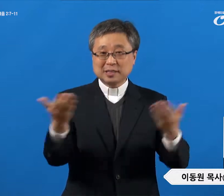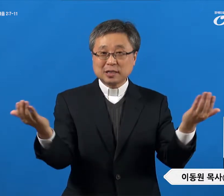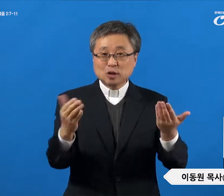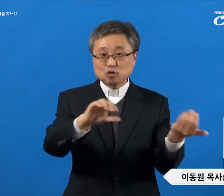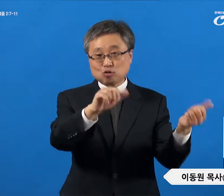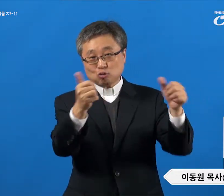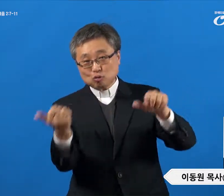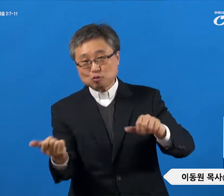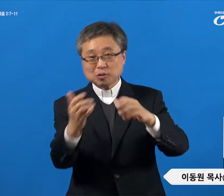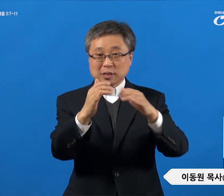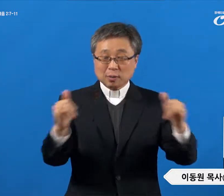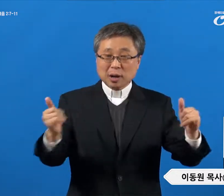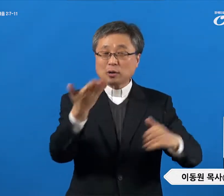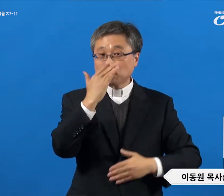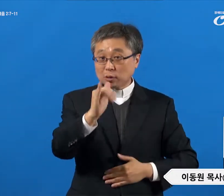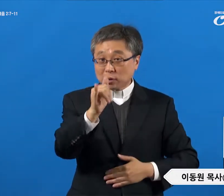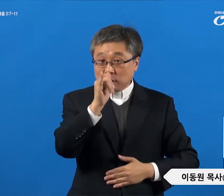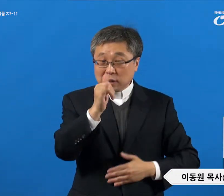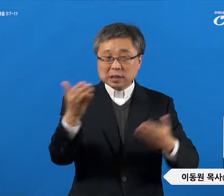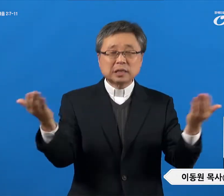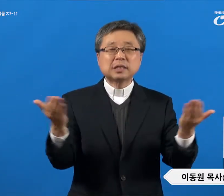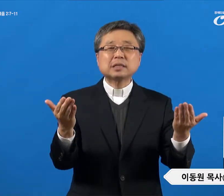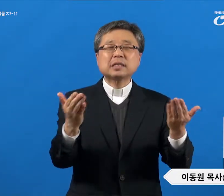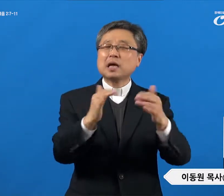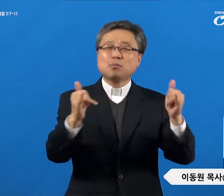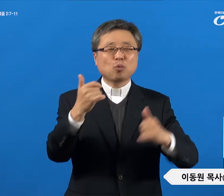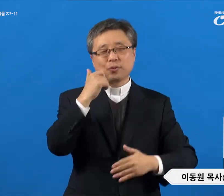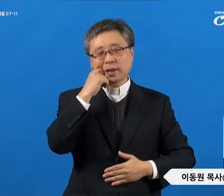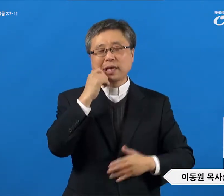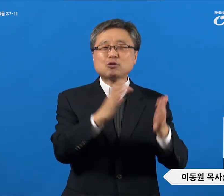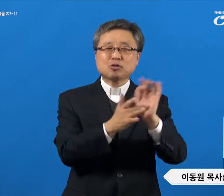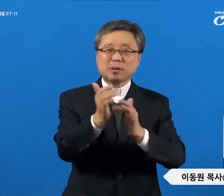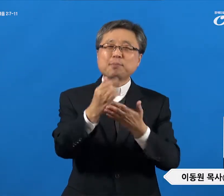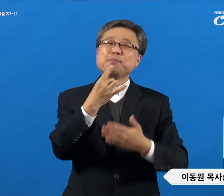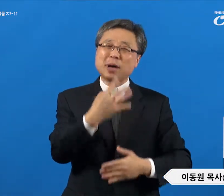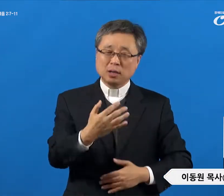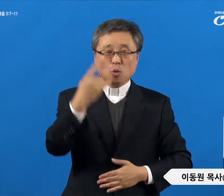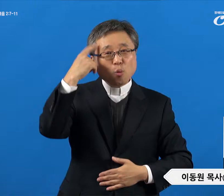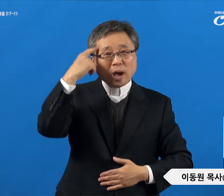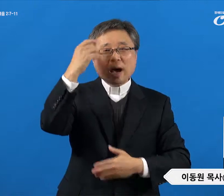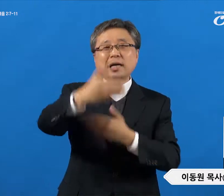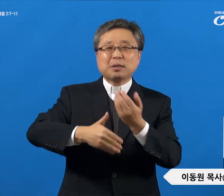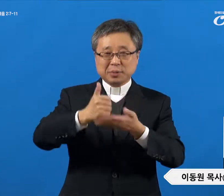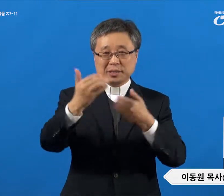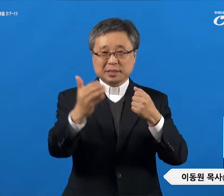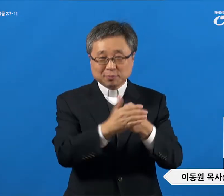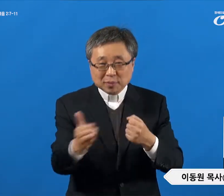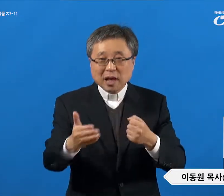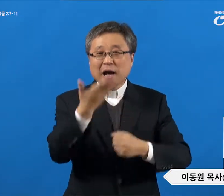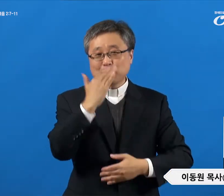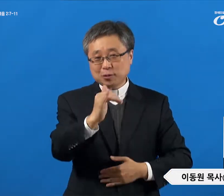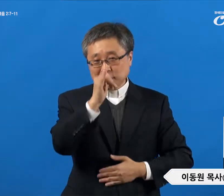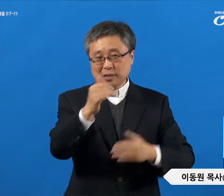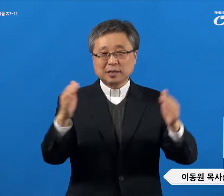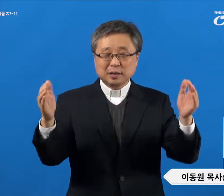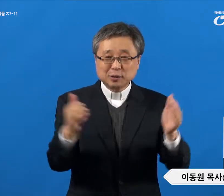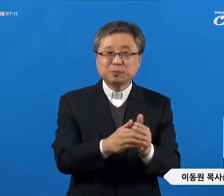일 사람은 못해요. 예수님이 하실 수 있었던 거, 그분이 하나님이시기 때문에 그렇습니다. 그래서 할 수가 있었던 거예요.